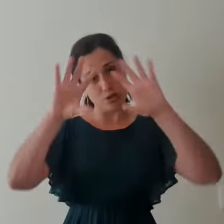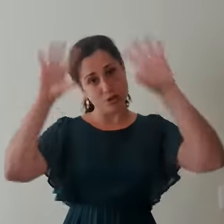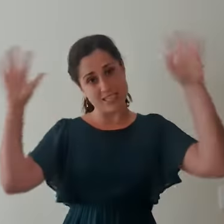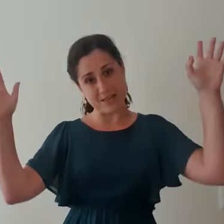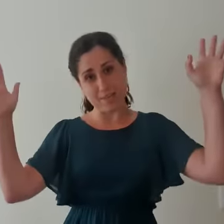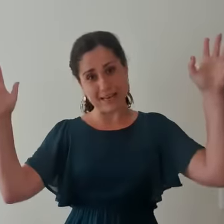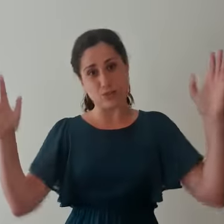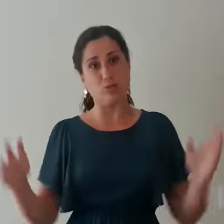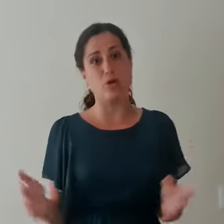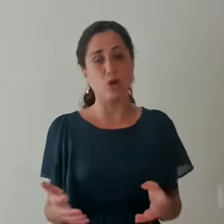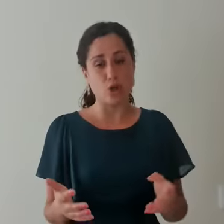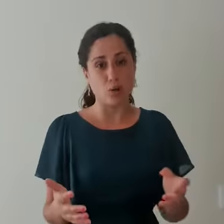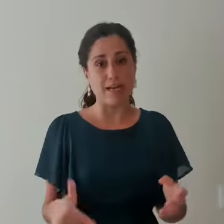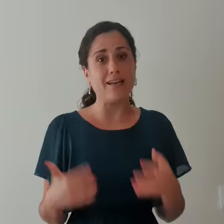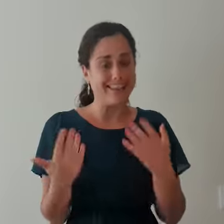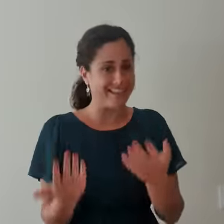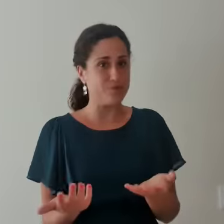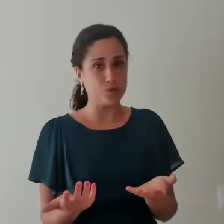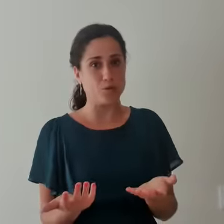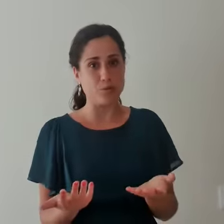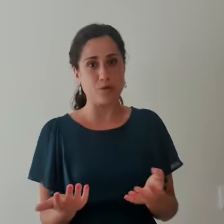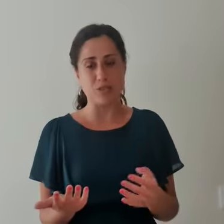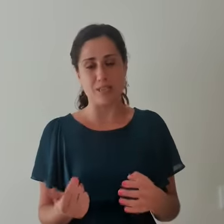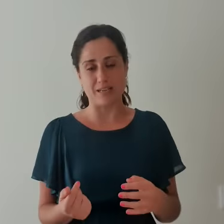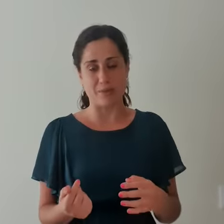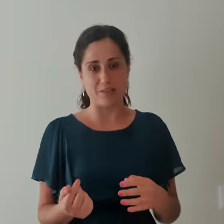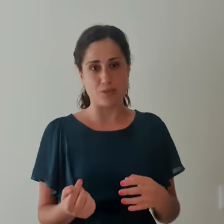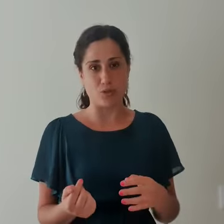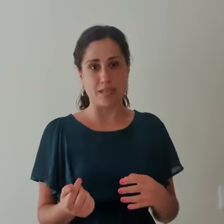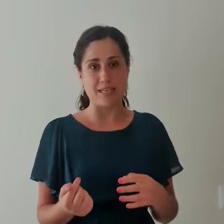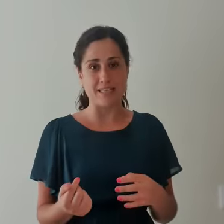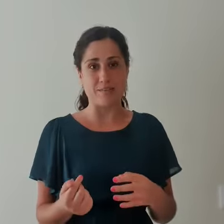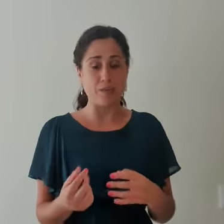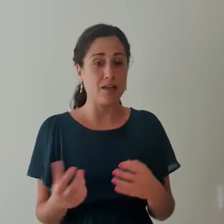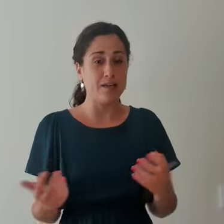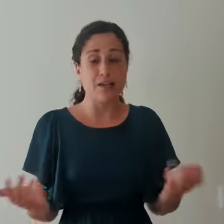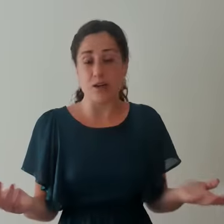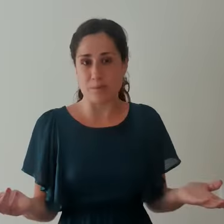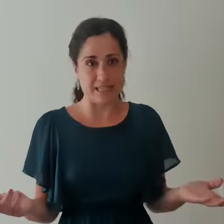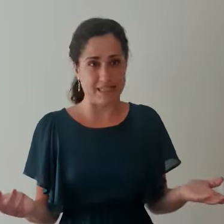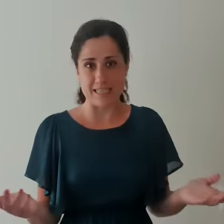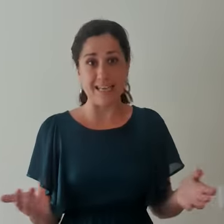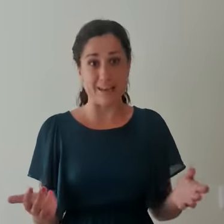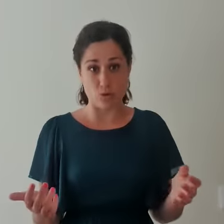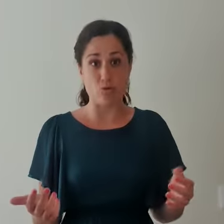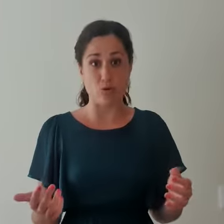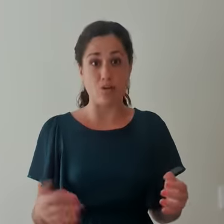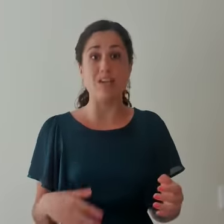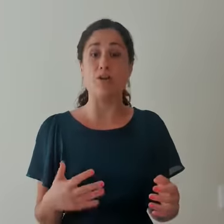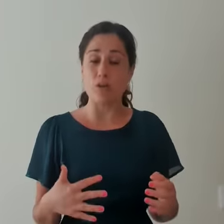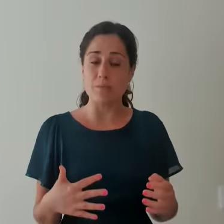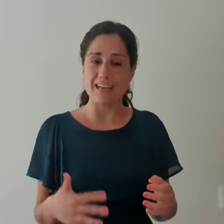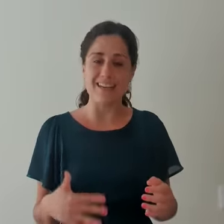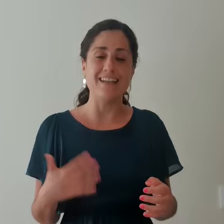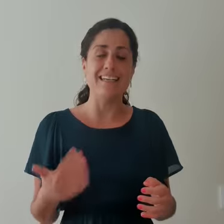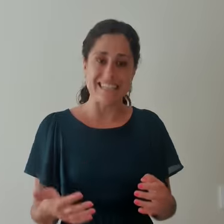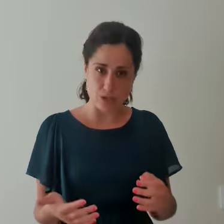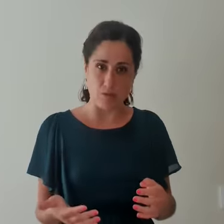de este pacto global que hemos propuesto desde el Partido Socialista y lo que pretende es la reconstrucción económica y